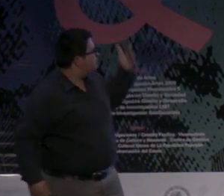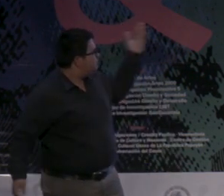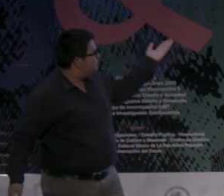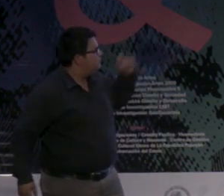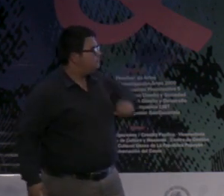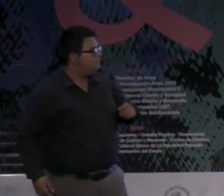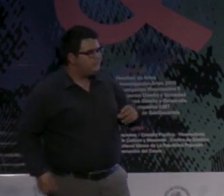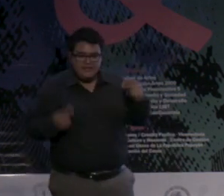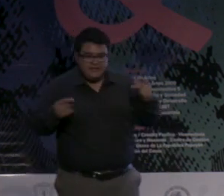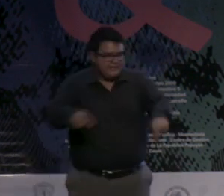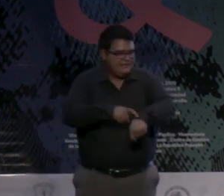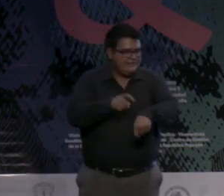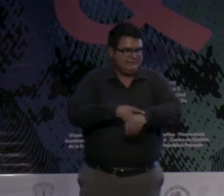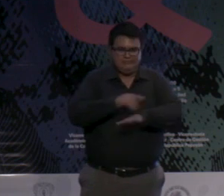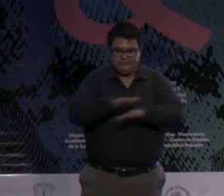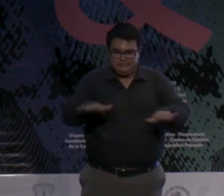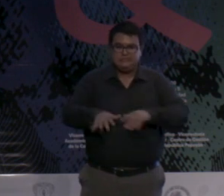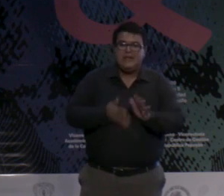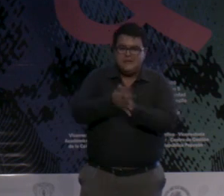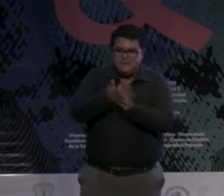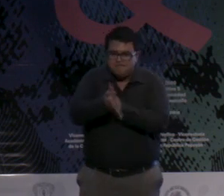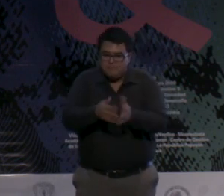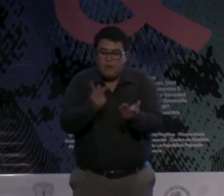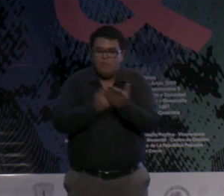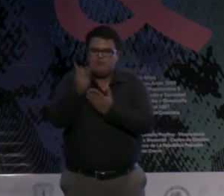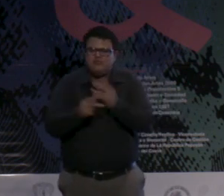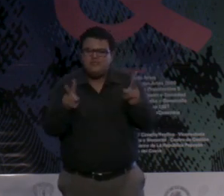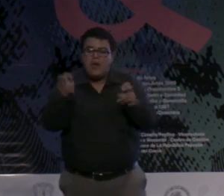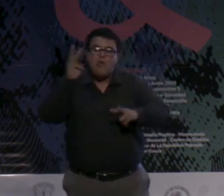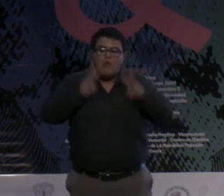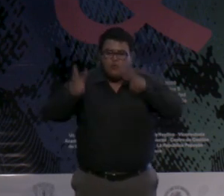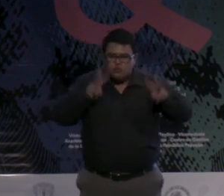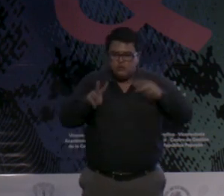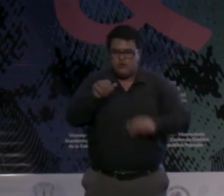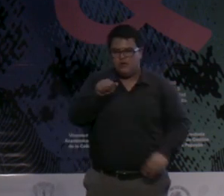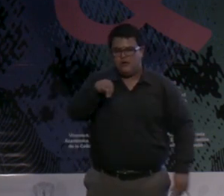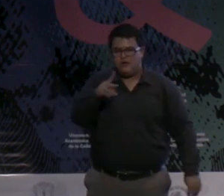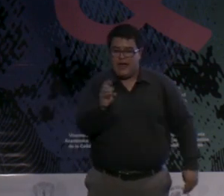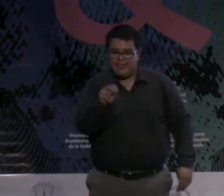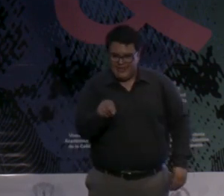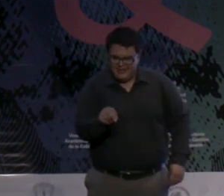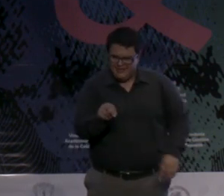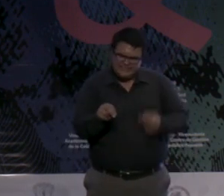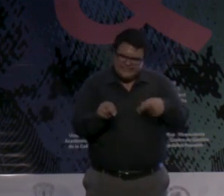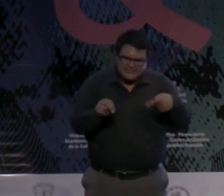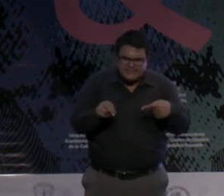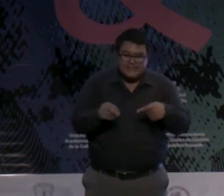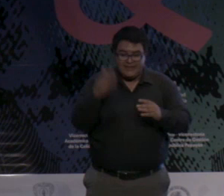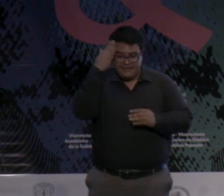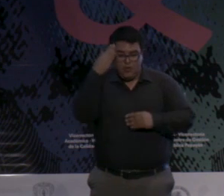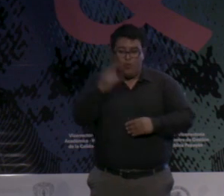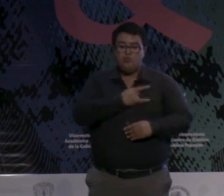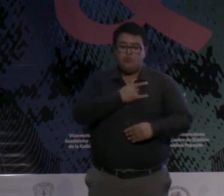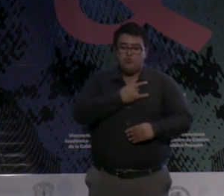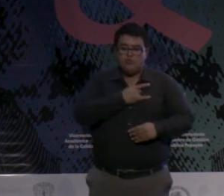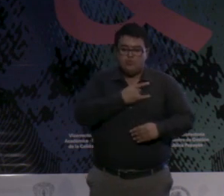Un policía botándole todo el contenido de su maleta a un trabajador en el Transmilenio porque no le gustó su expresión.